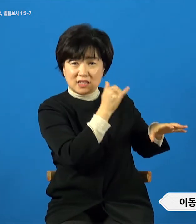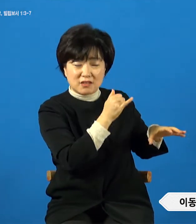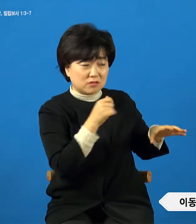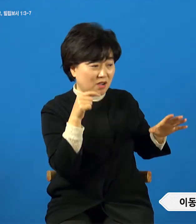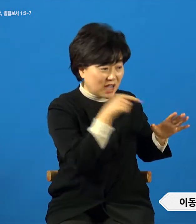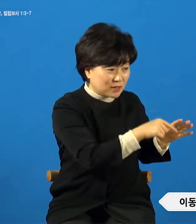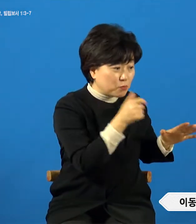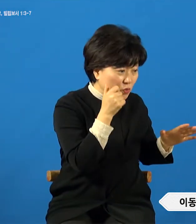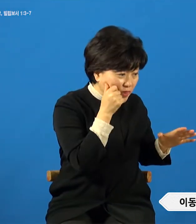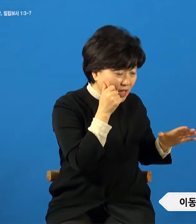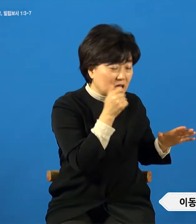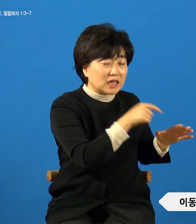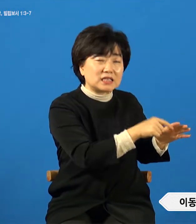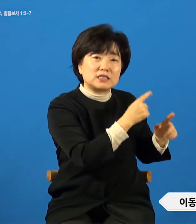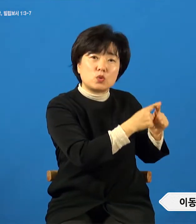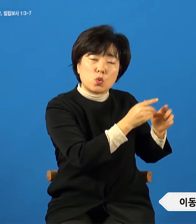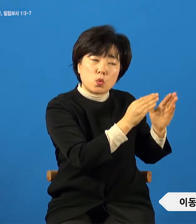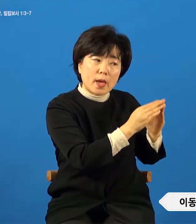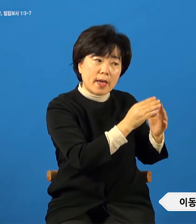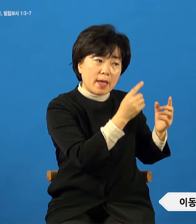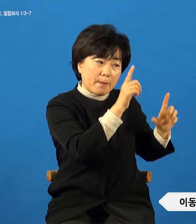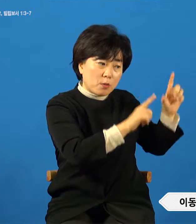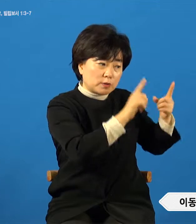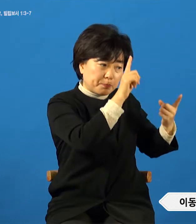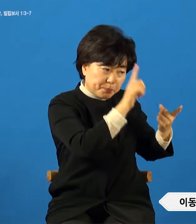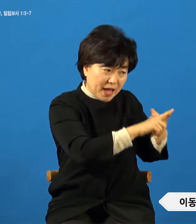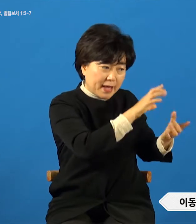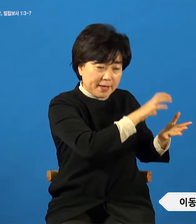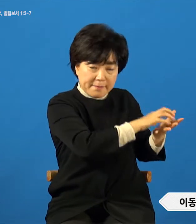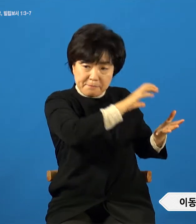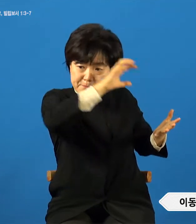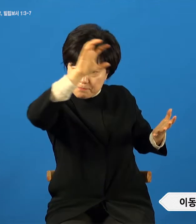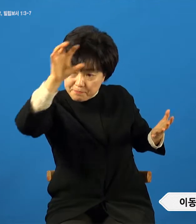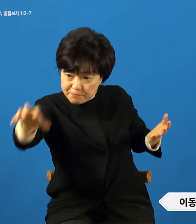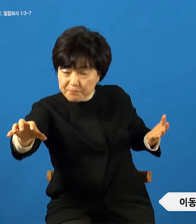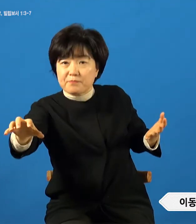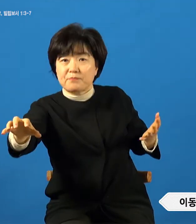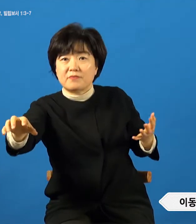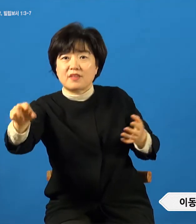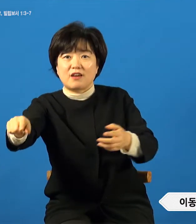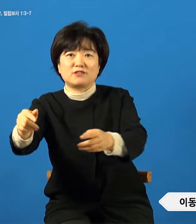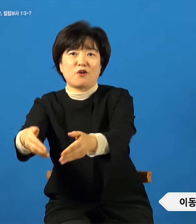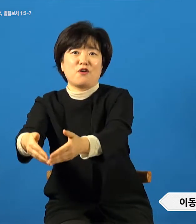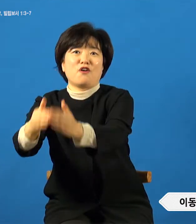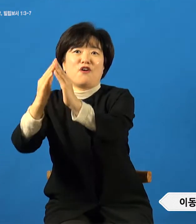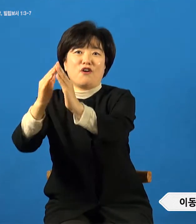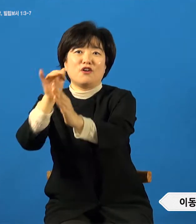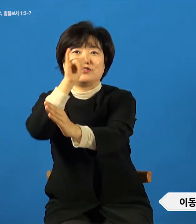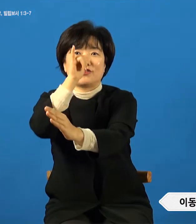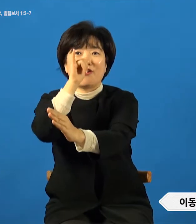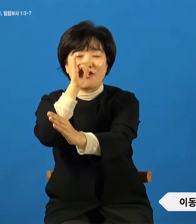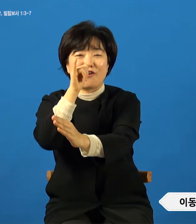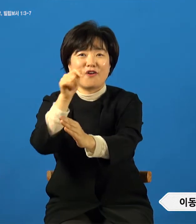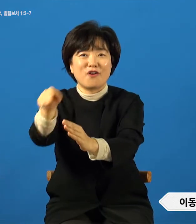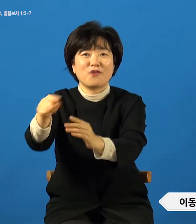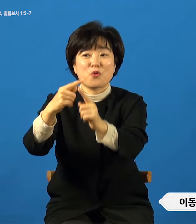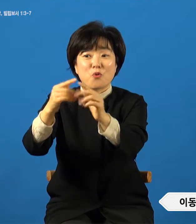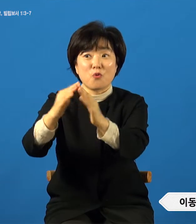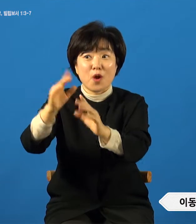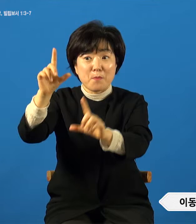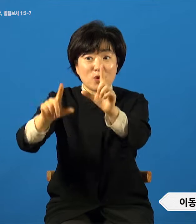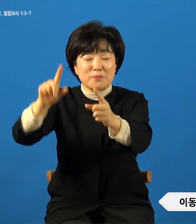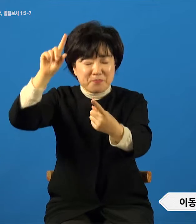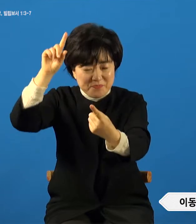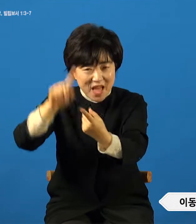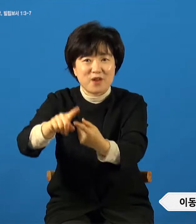그 교회를 복원시켜놨어요. 기와집 교회를 총회신학교 안에 들어가면 이 교회를